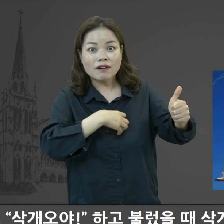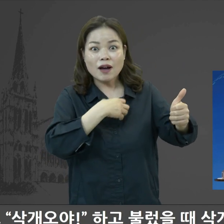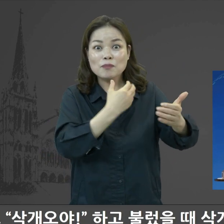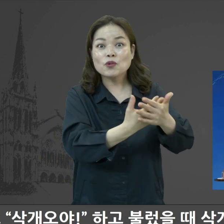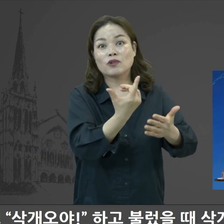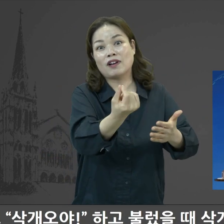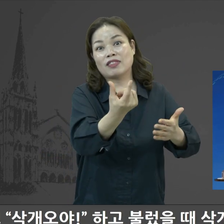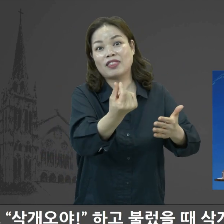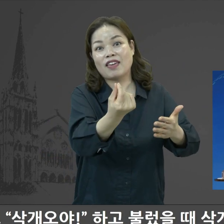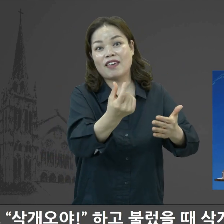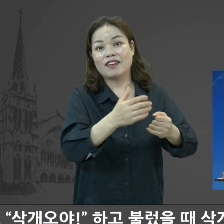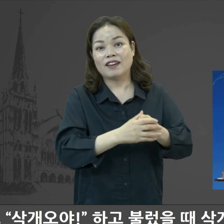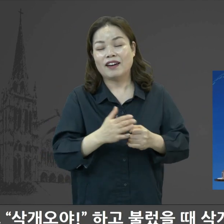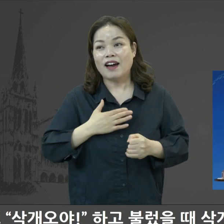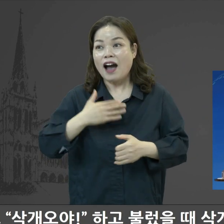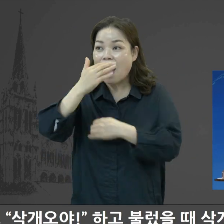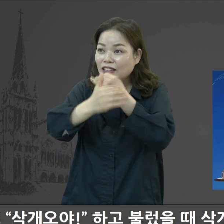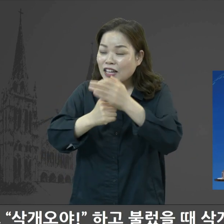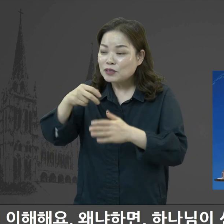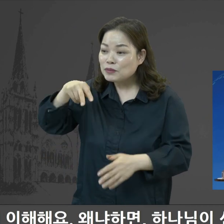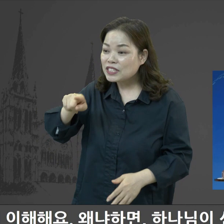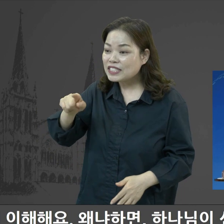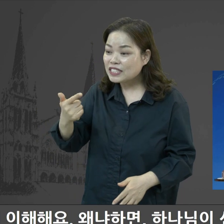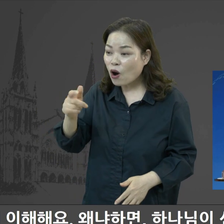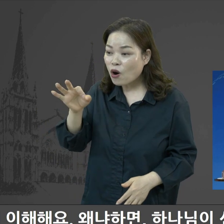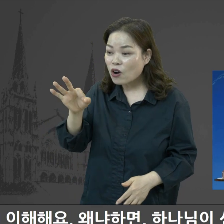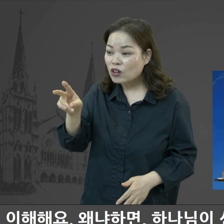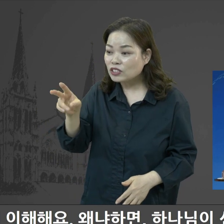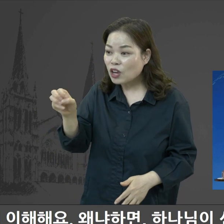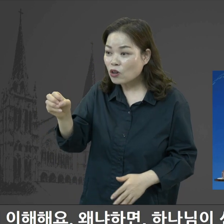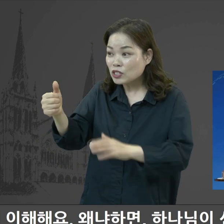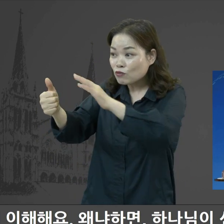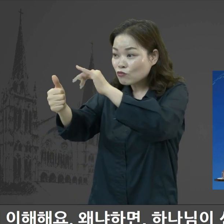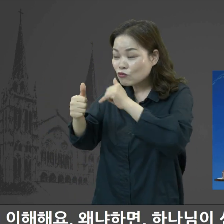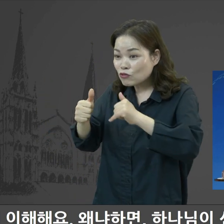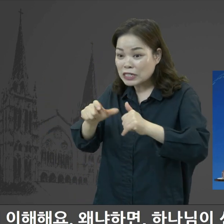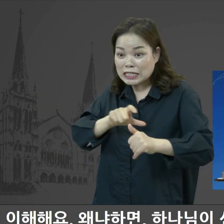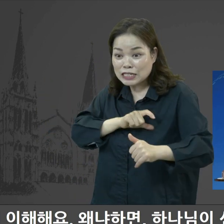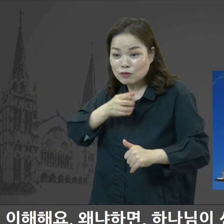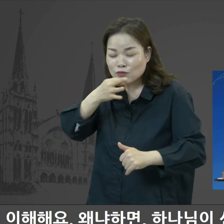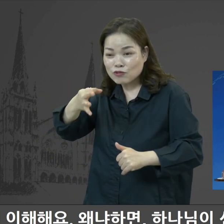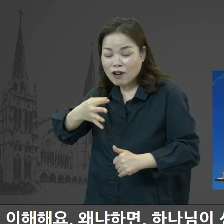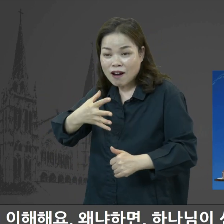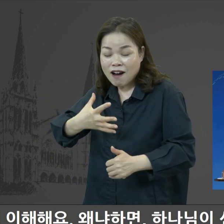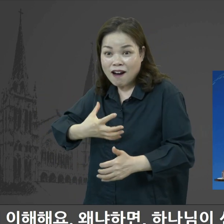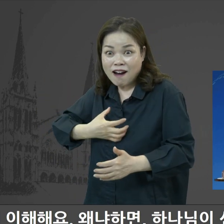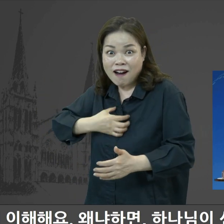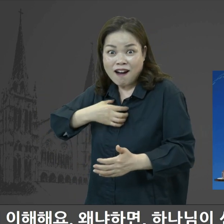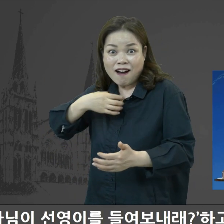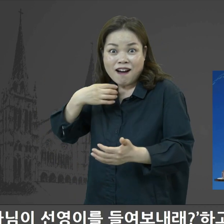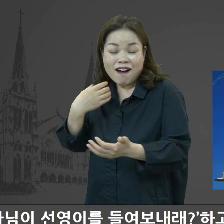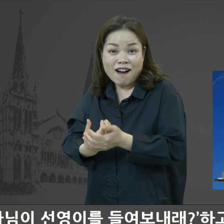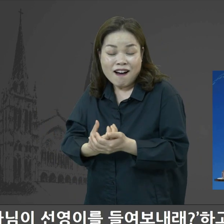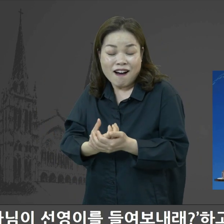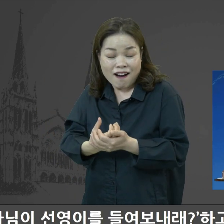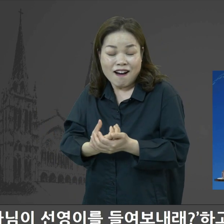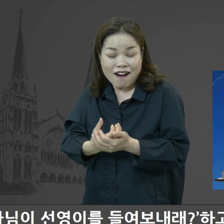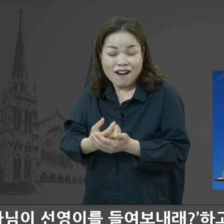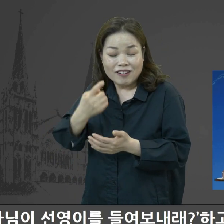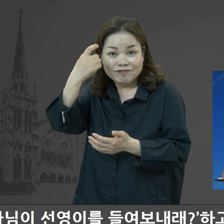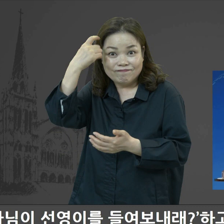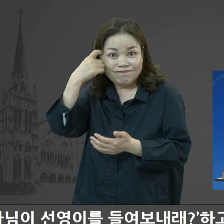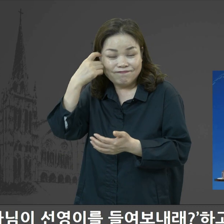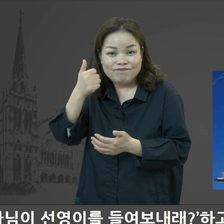왜냐하면 하나님이 선영이 들여보내래 그랬을 때 하나님이 선영이를 들여보내래, 하나님이 나를 알아? 하는 생각이 드는